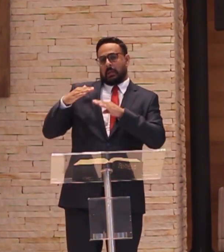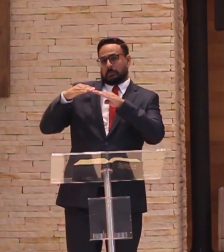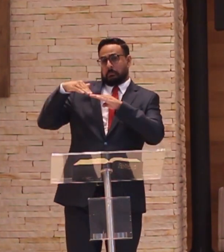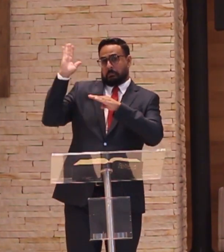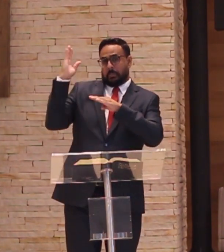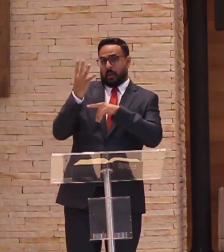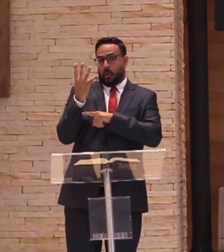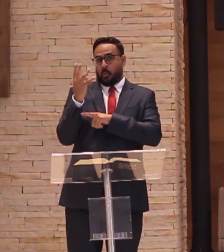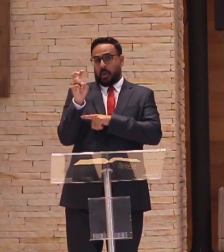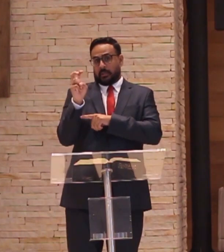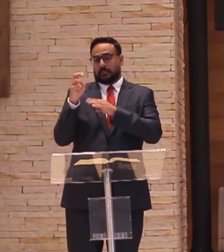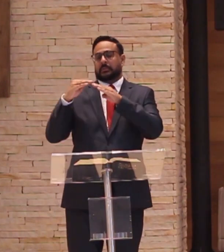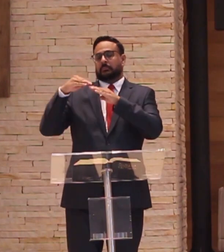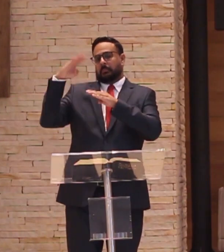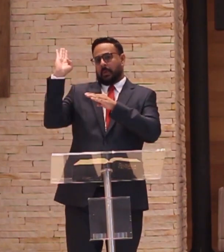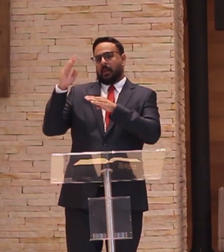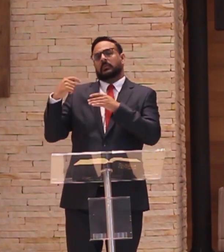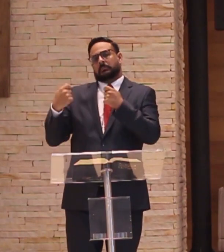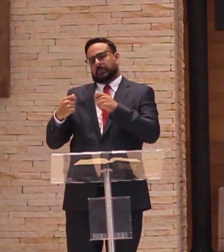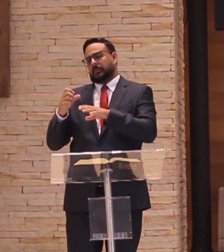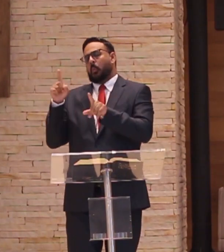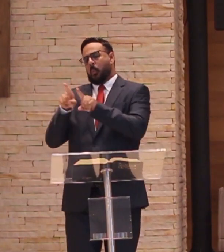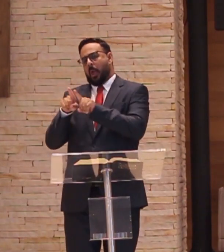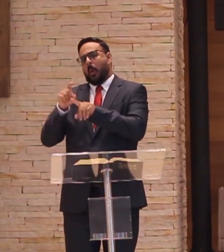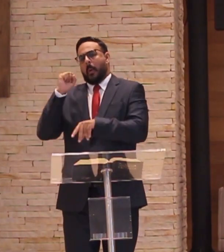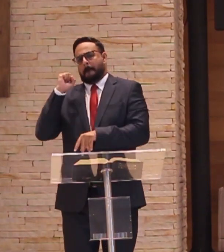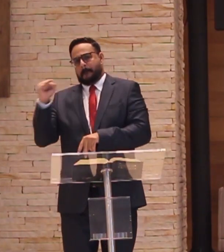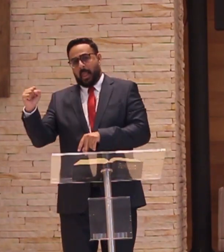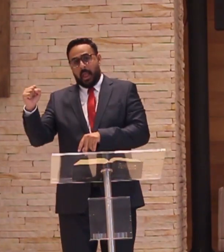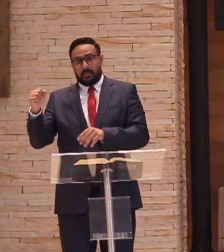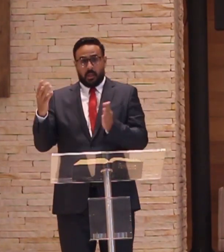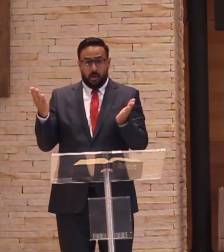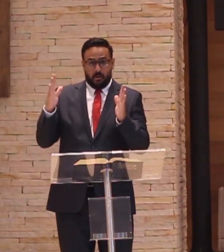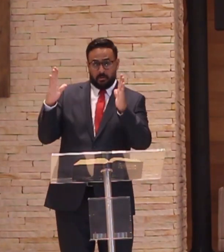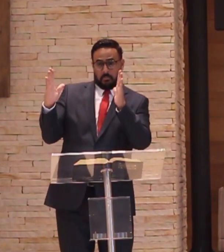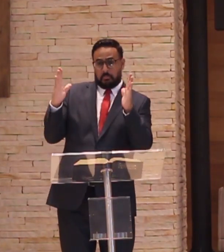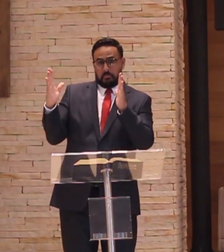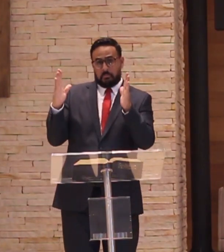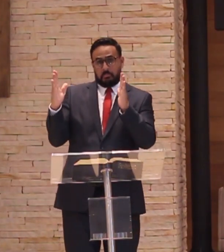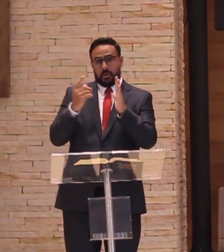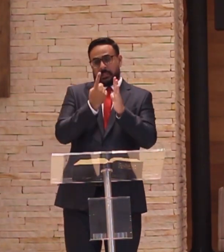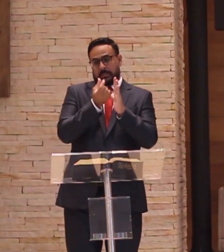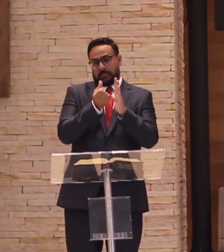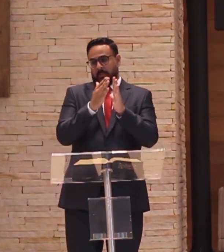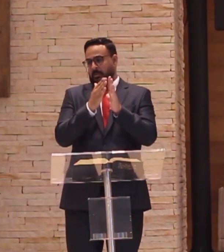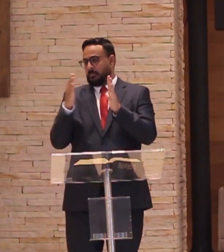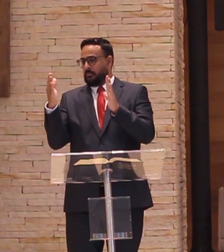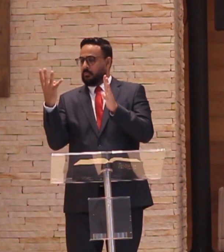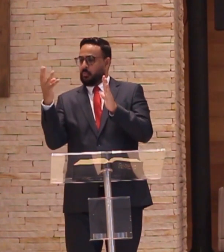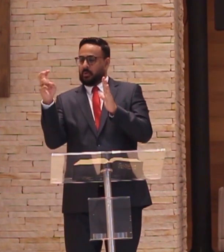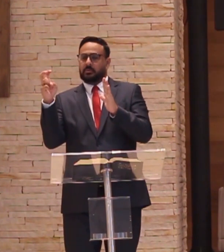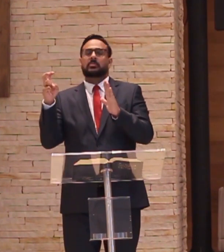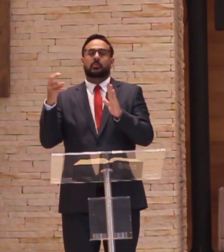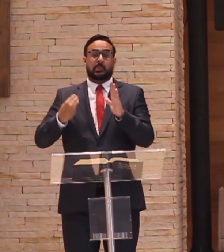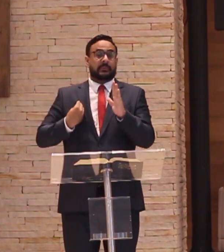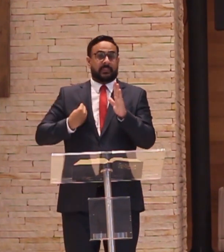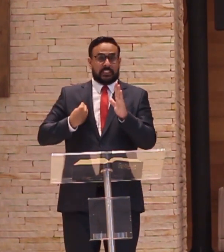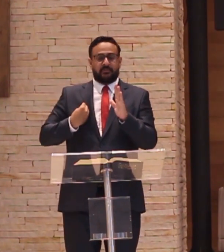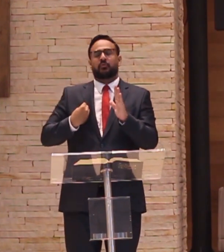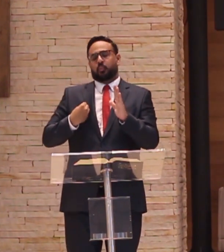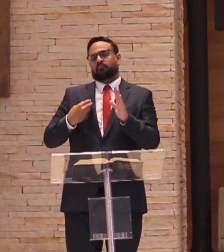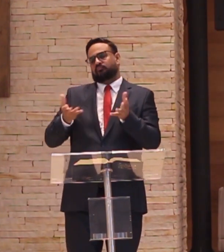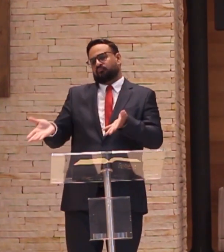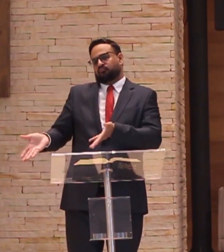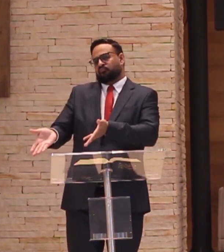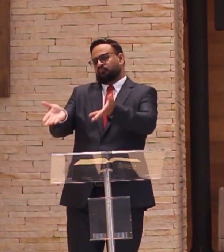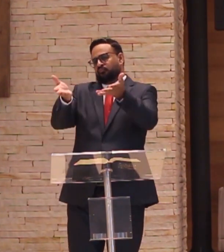de lá e matavam. Pessoas acima de 45 anos também eram retiradas de lá e eram mortas. E somente pessoas